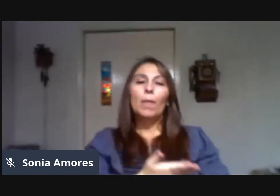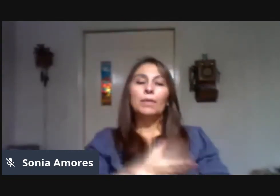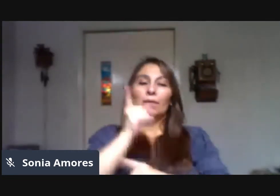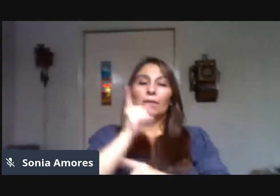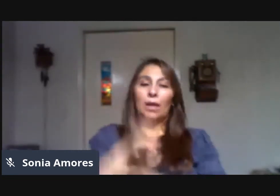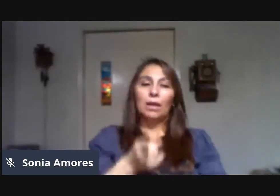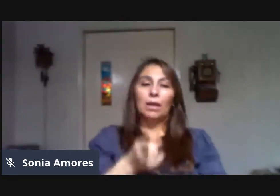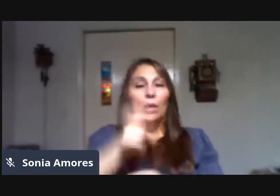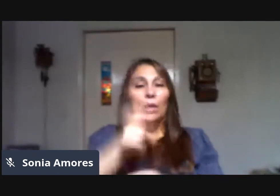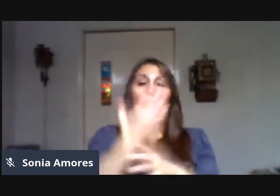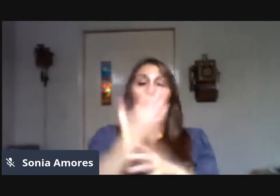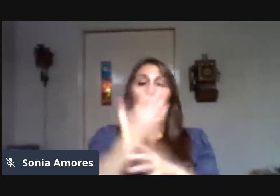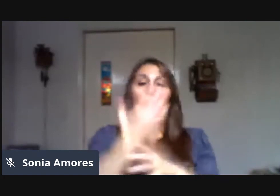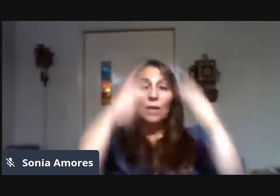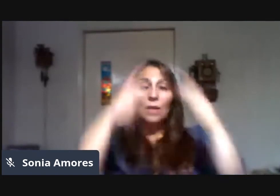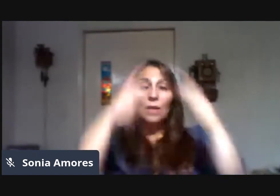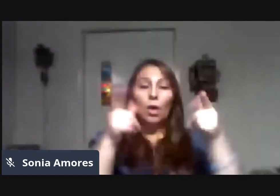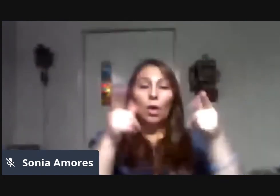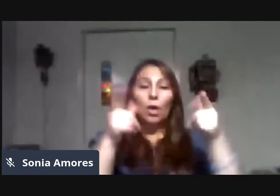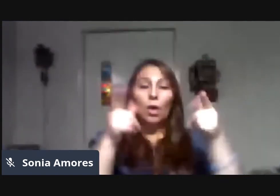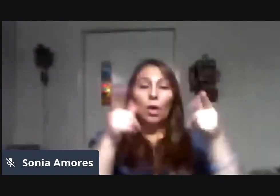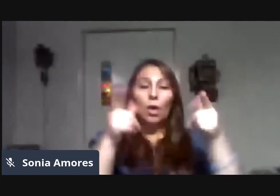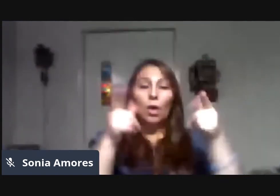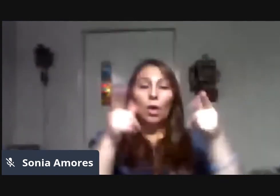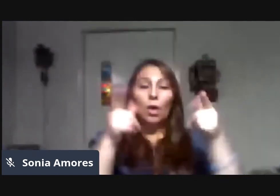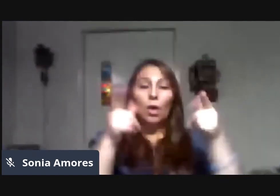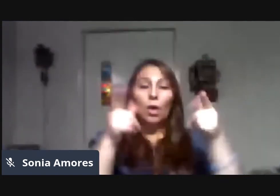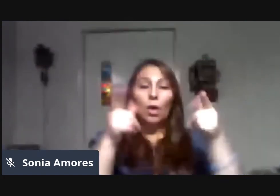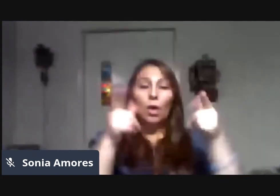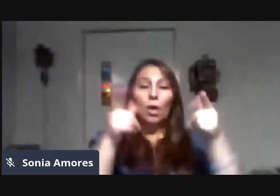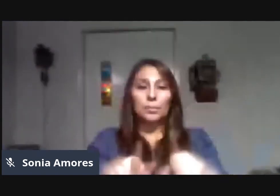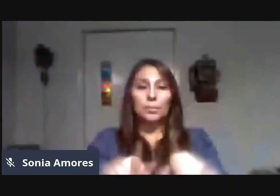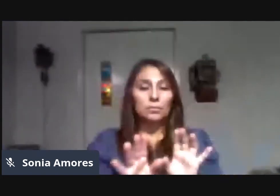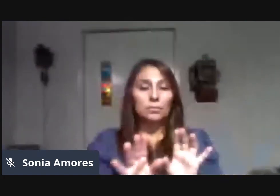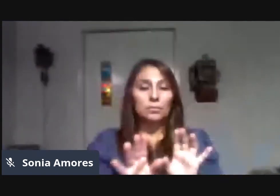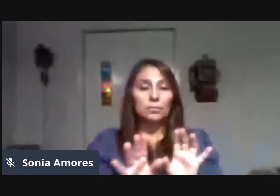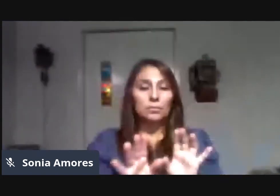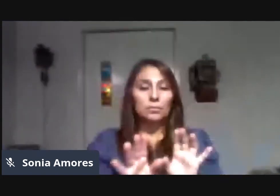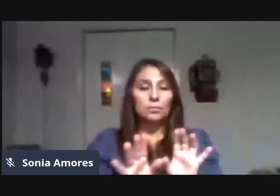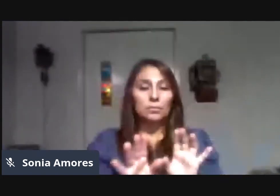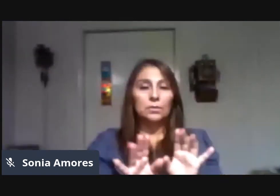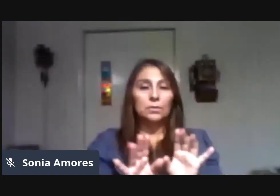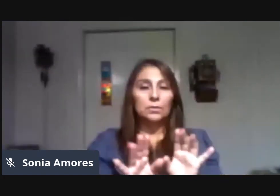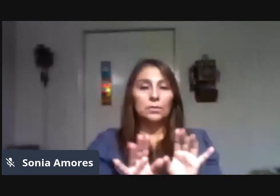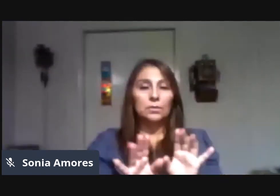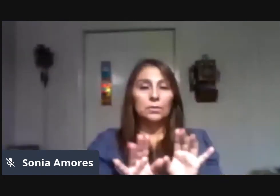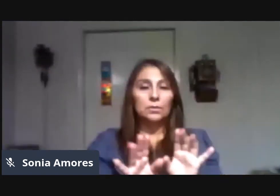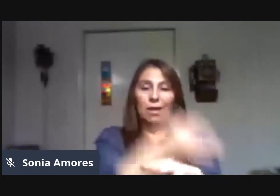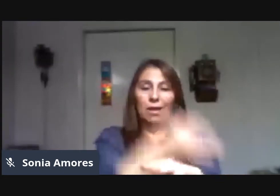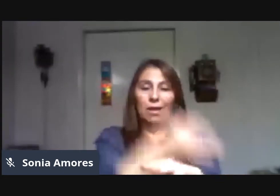pero que está al servicio y al cuidado de la gente, muy en clave de lo que acaba de plantear Germán. Por supuesto,